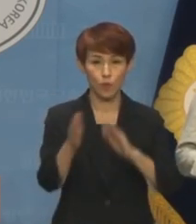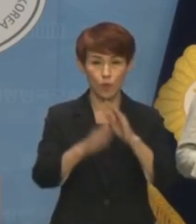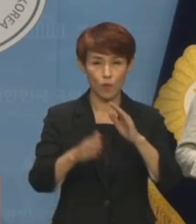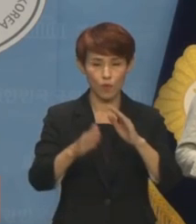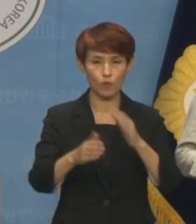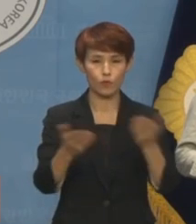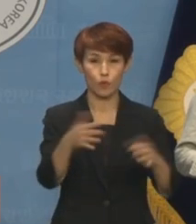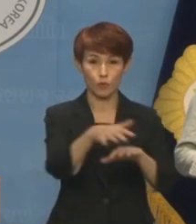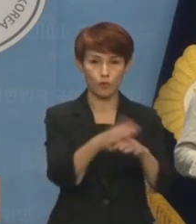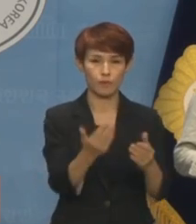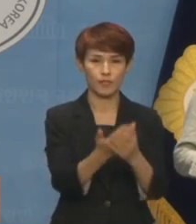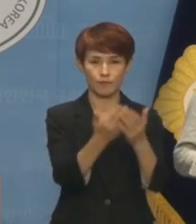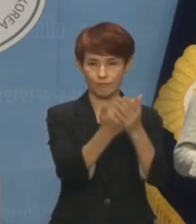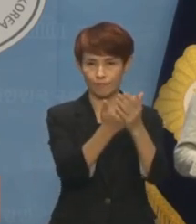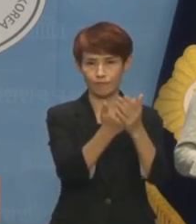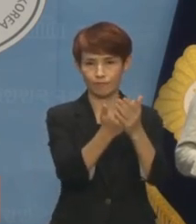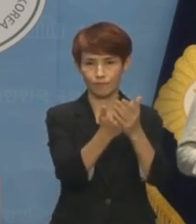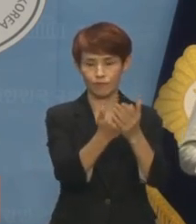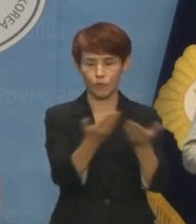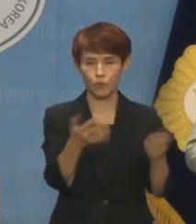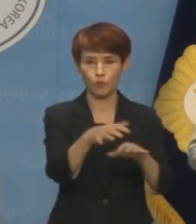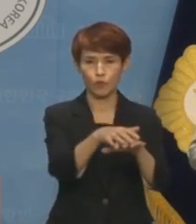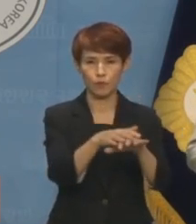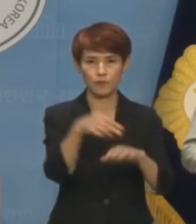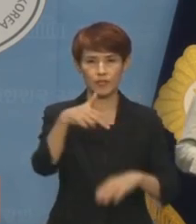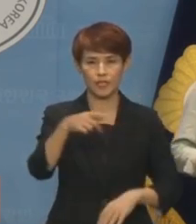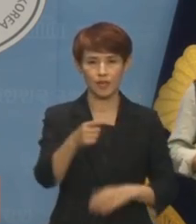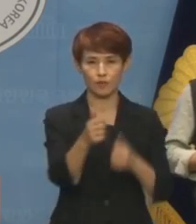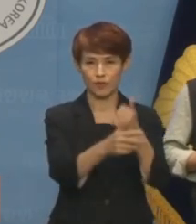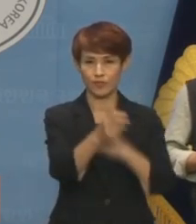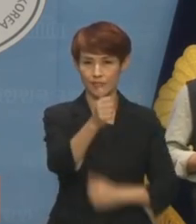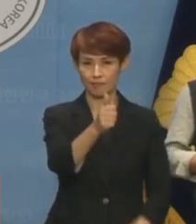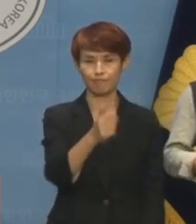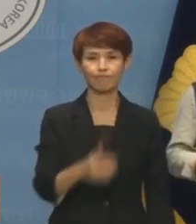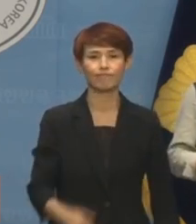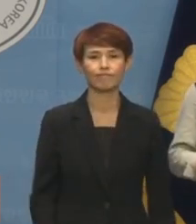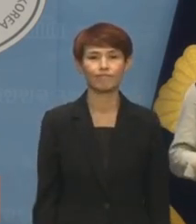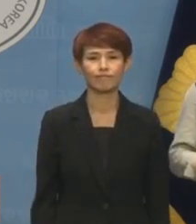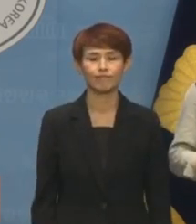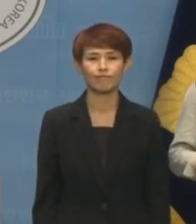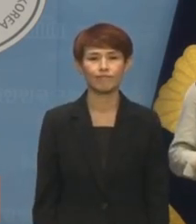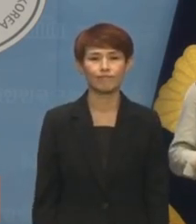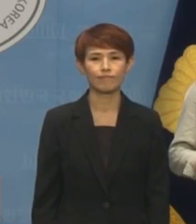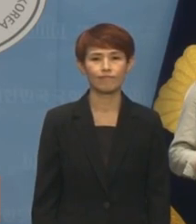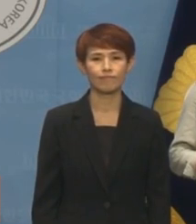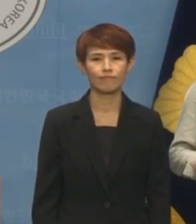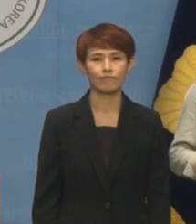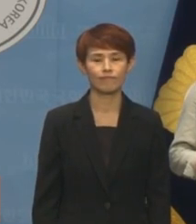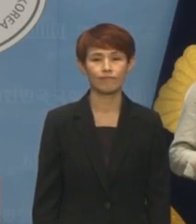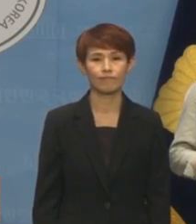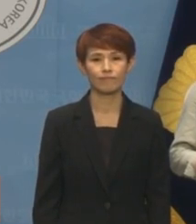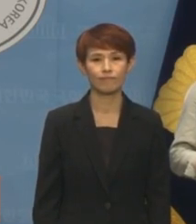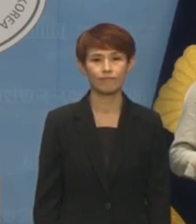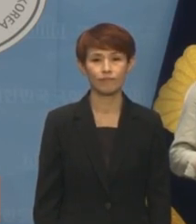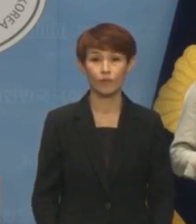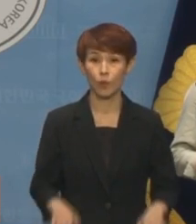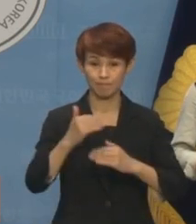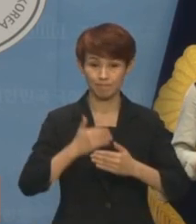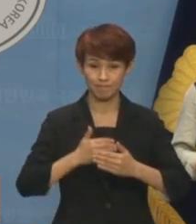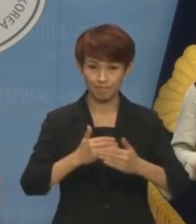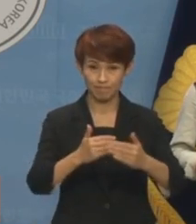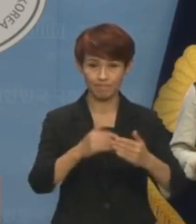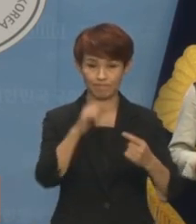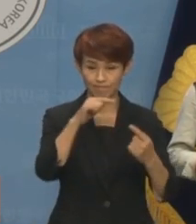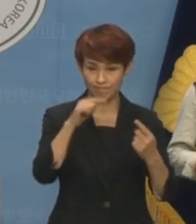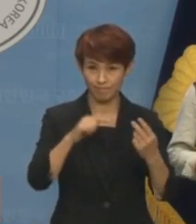공공운수노조 발전산업노동조합 재용순 위원장님 참석하셨습니다. 네, 오늘 기자회견 진행수에